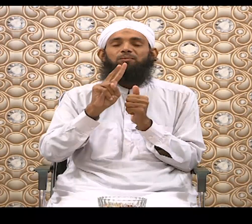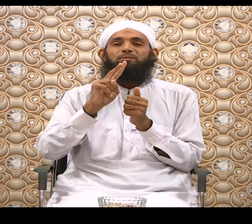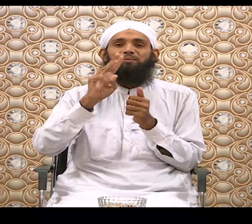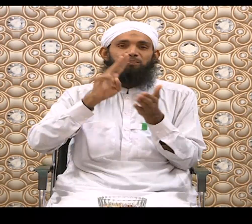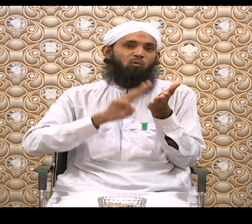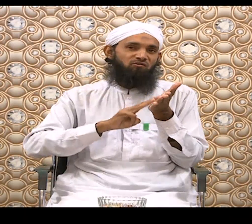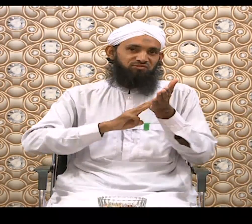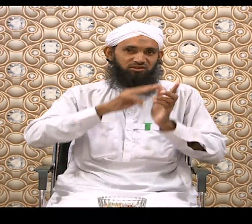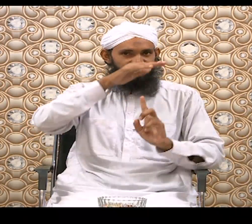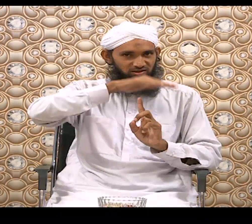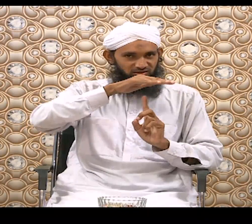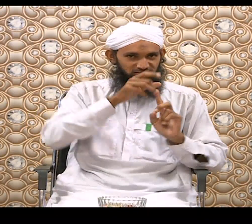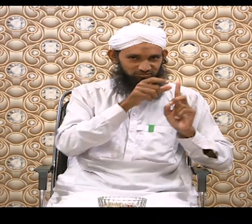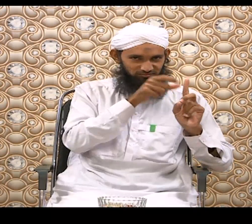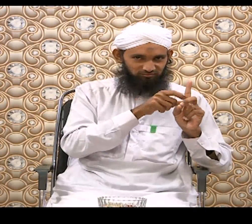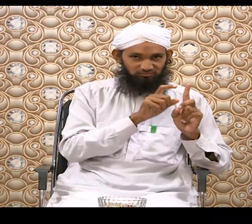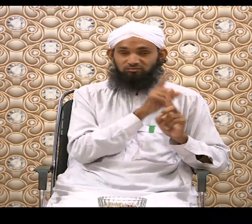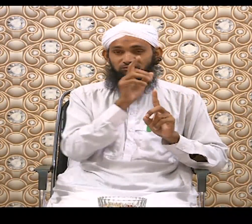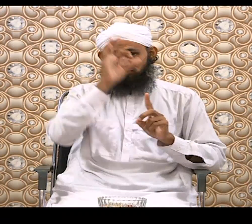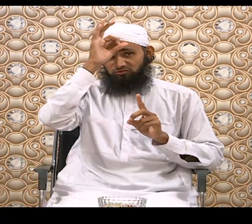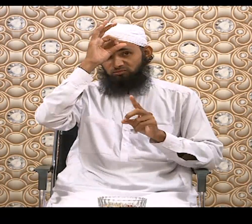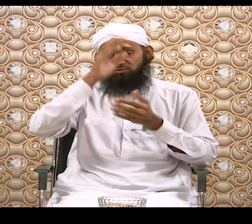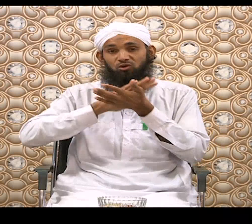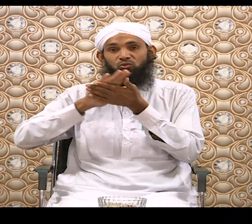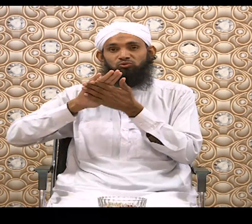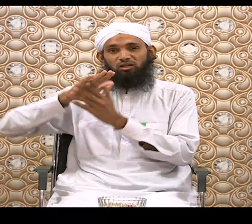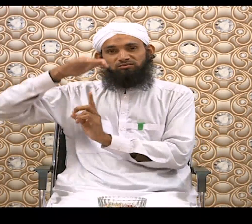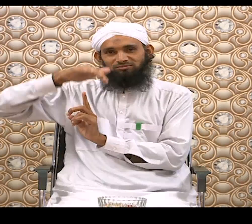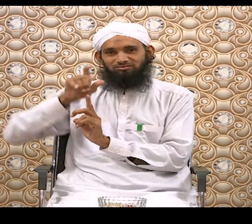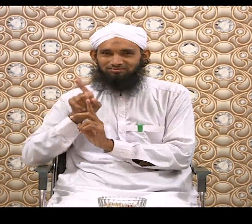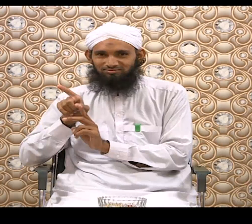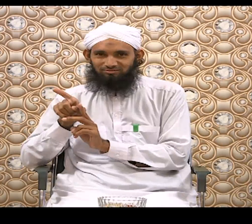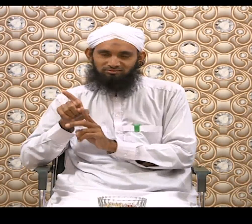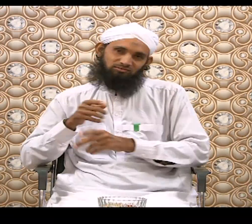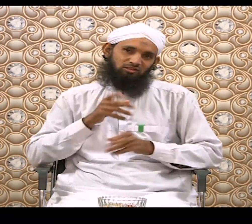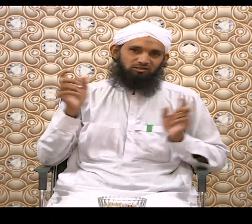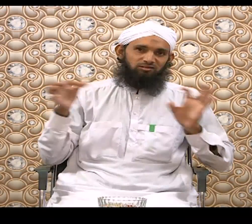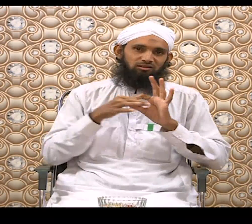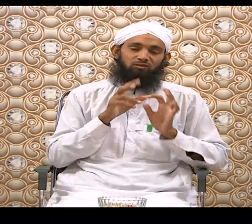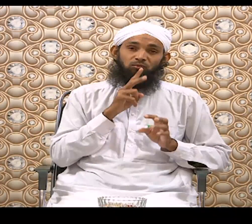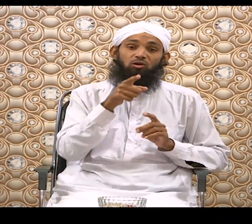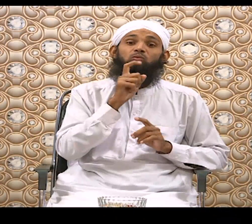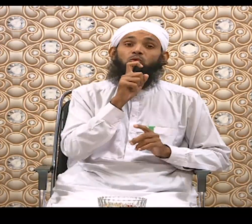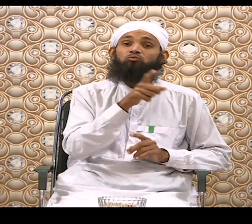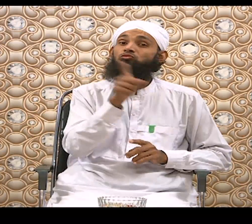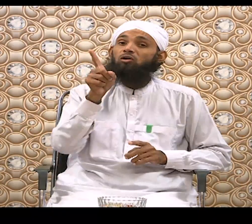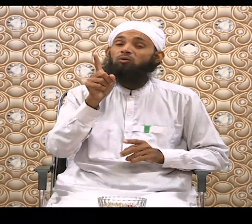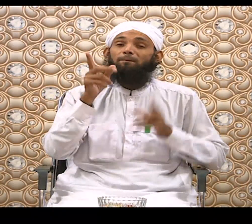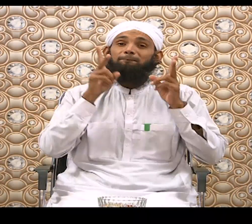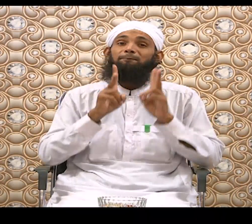حسین رضی اللہ عنہ کی علمی مجلس کی تعریف کرتے ہوئے ایک قریشی سے فرمایا مسجد نبوی شریف میں چلے جاؤ وہاں ایک حلقے میں